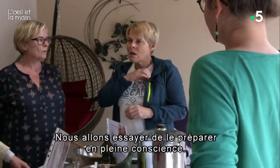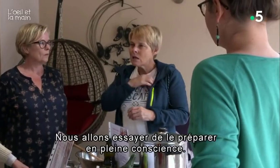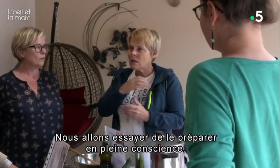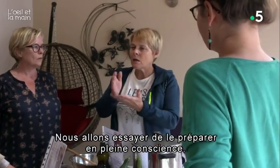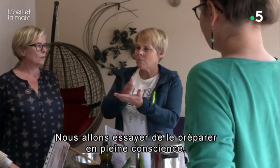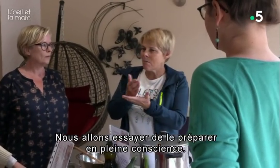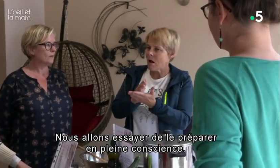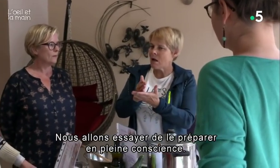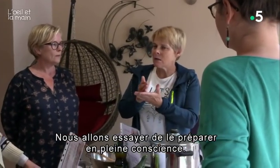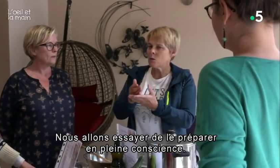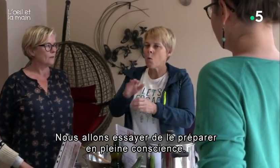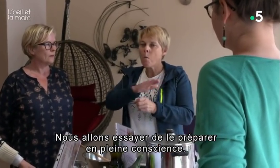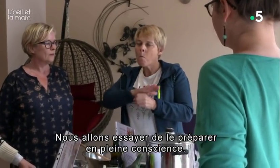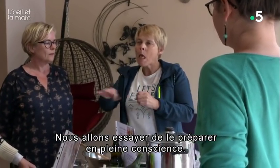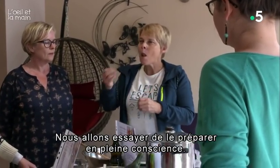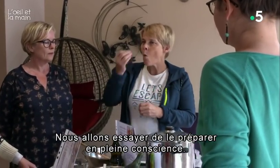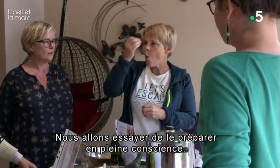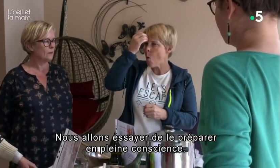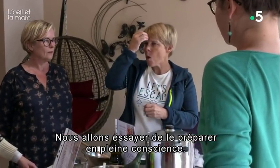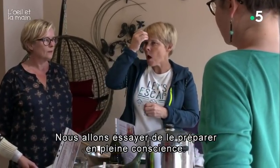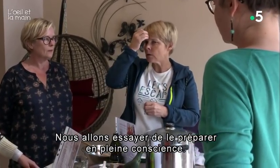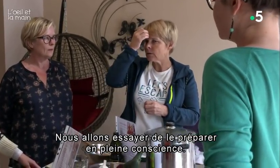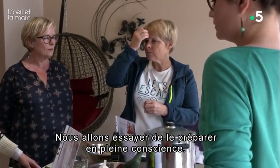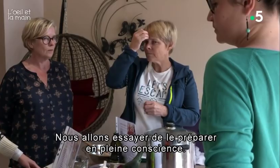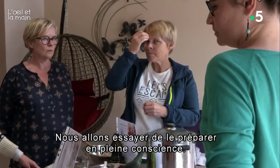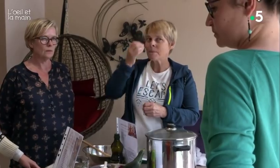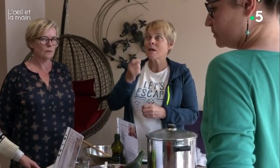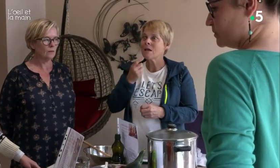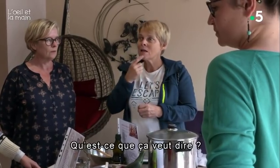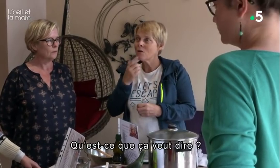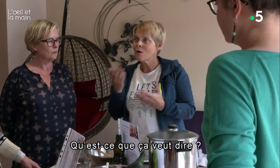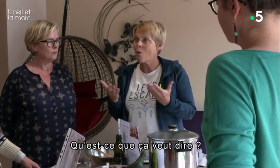Nous allons essayer de le préparer en pleine conscience. Qu'est-ce que ça veut dire?